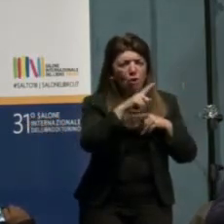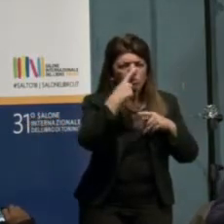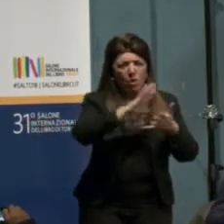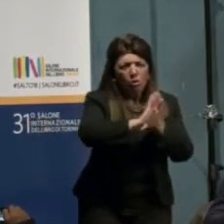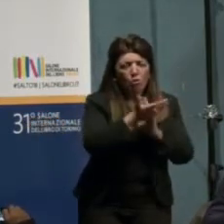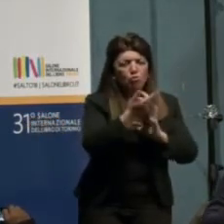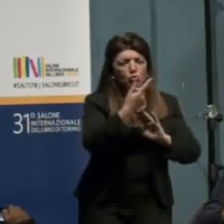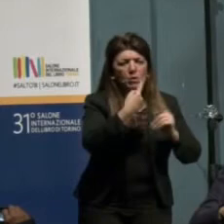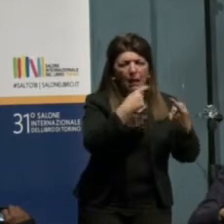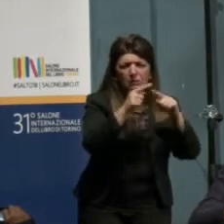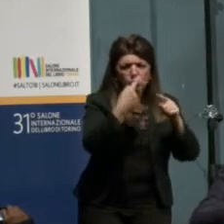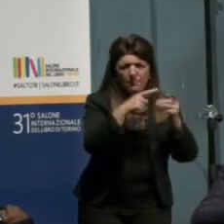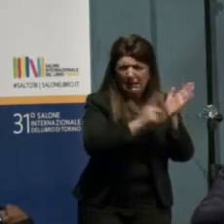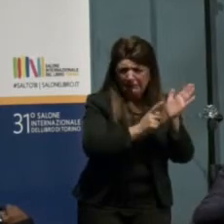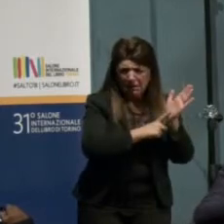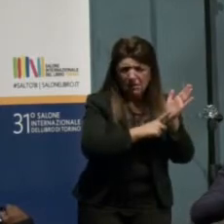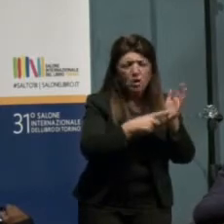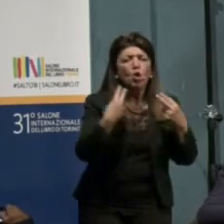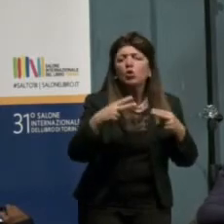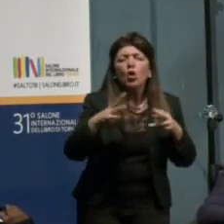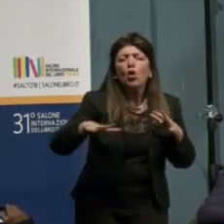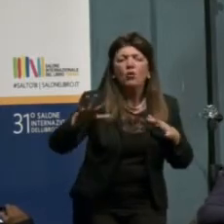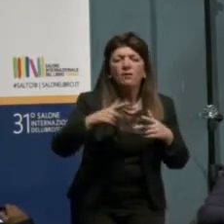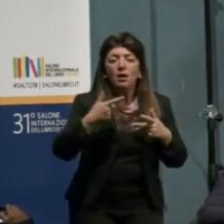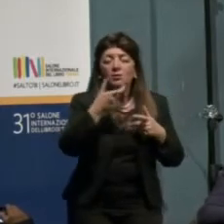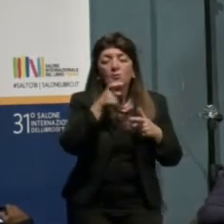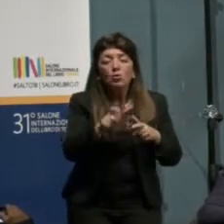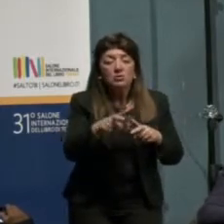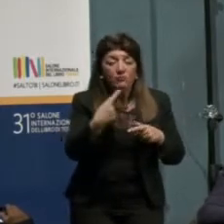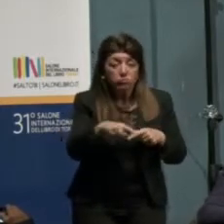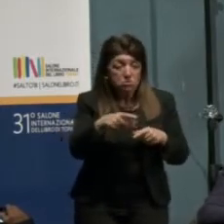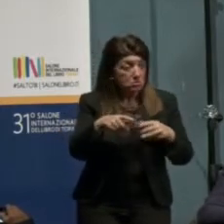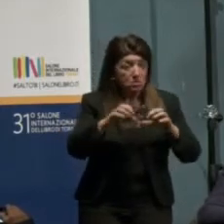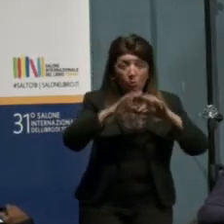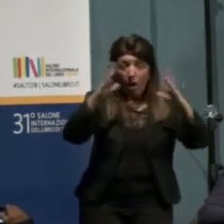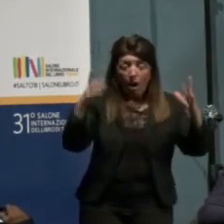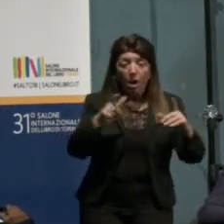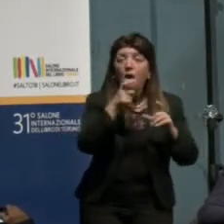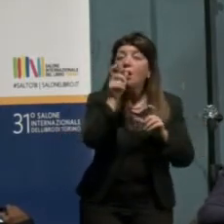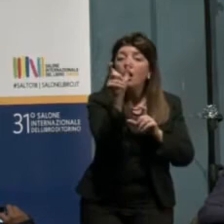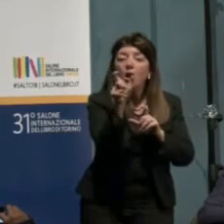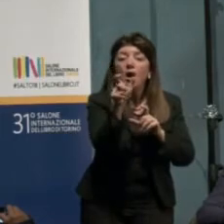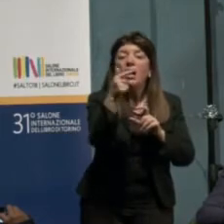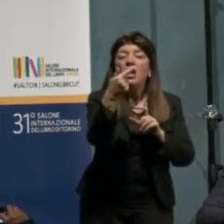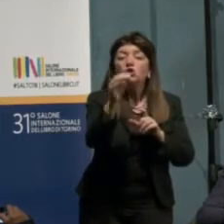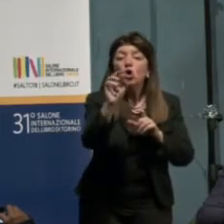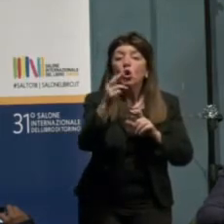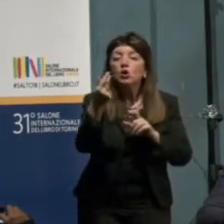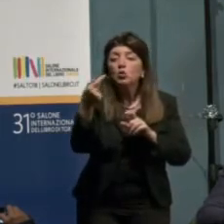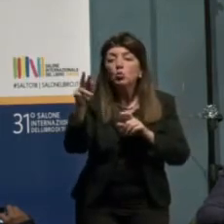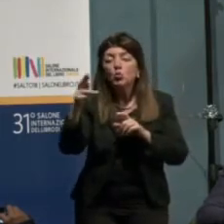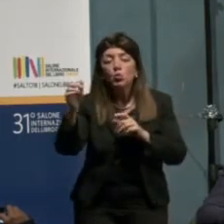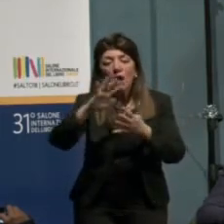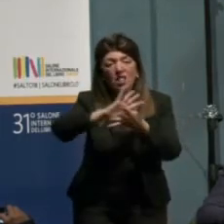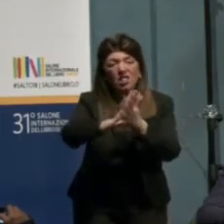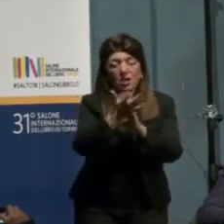che l'oggetto di tutto questo è la parola tortura dov'erano adesso stanno saltando